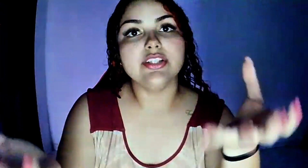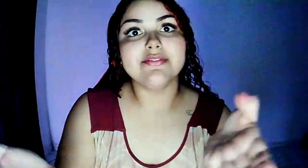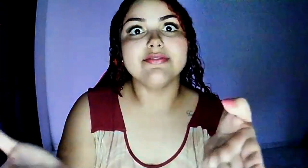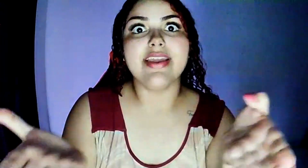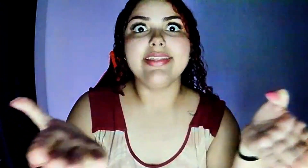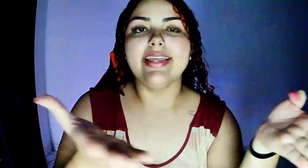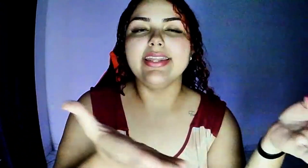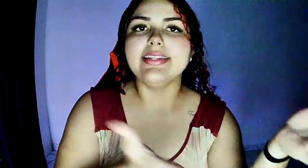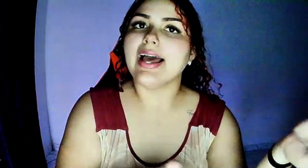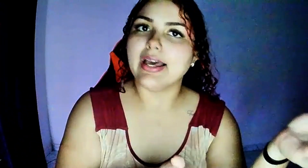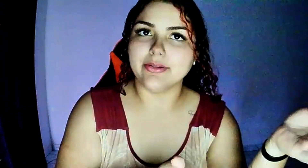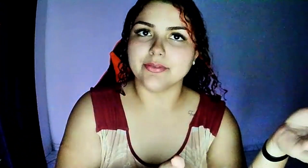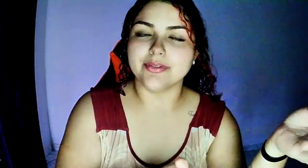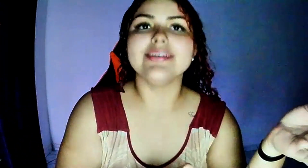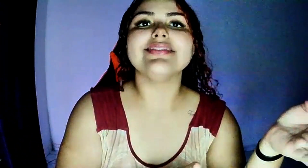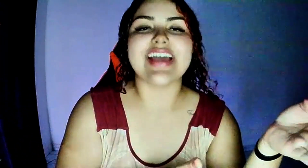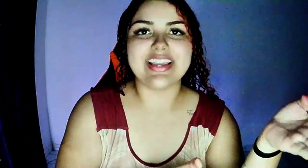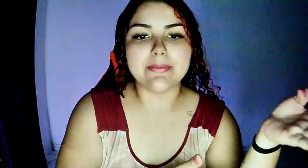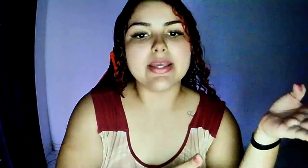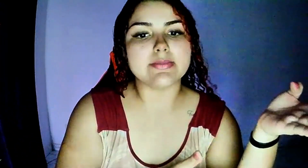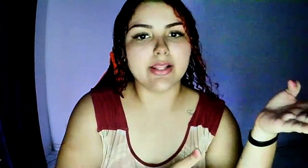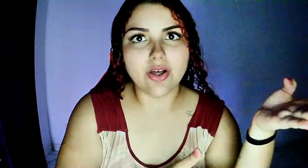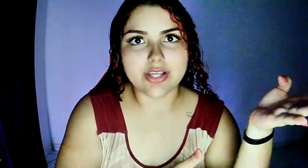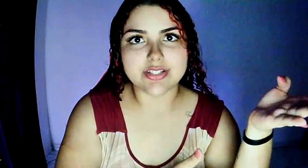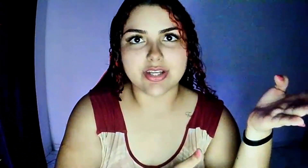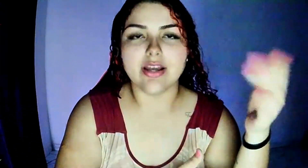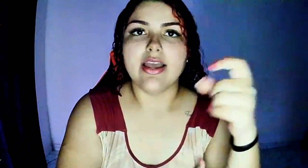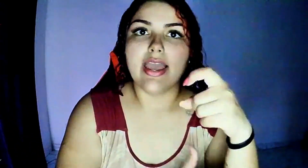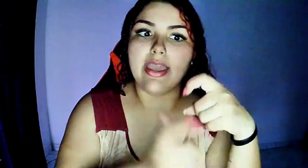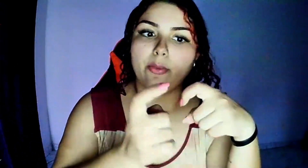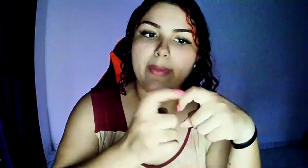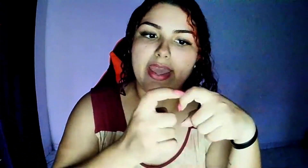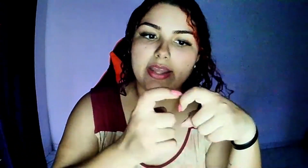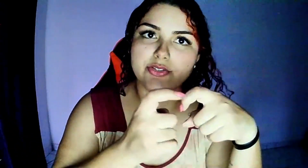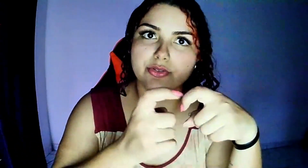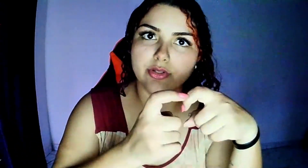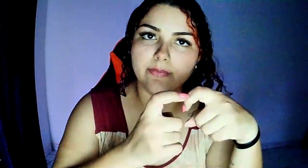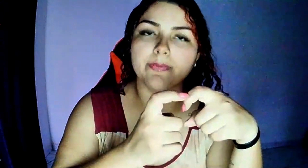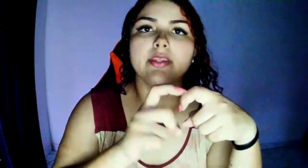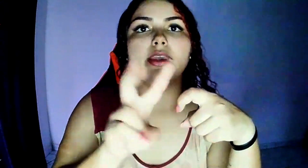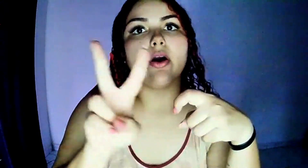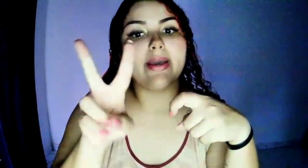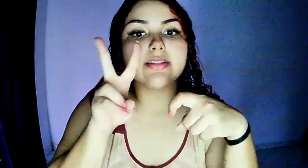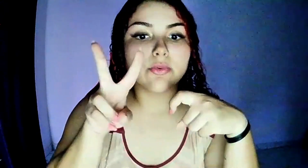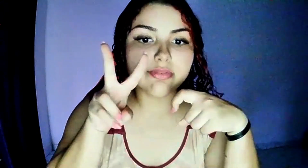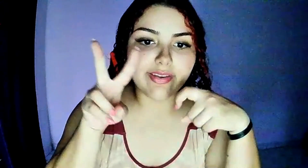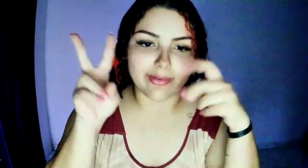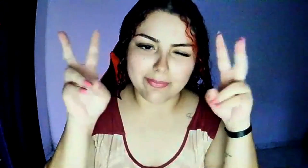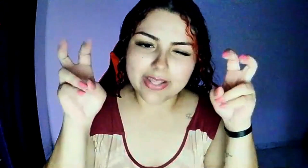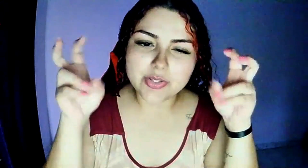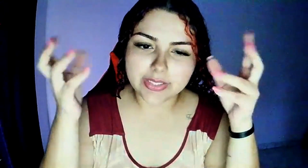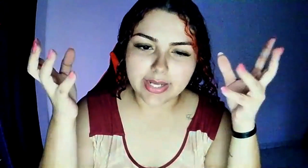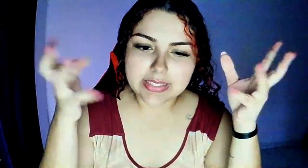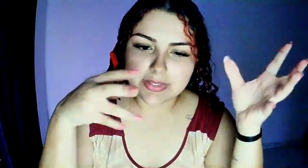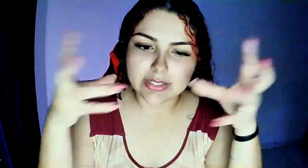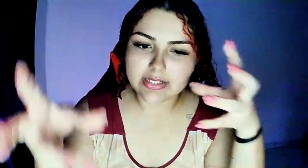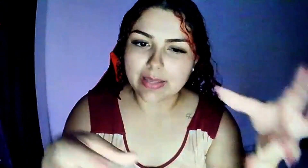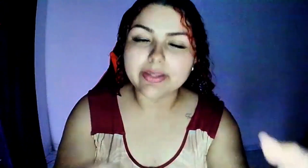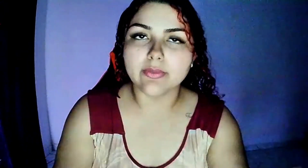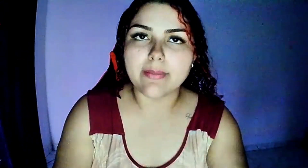de veterinário. Segue a mesma lógica. É um médico que começa com V. Médico, entre aspas, né? A gente sabe que não é a